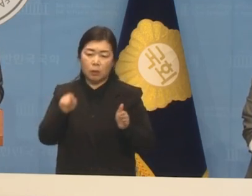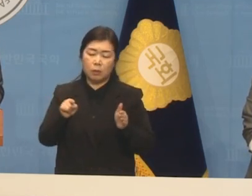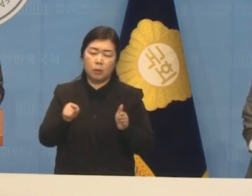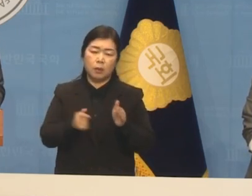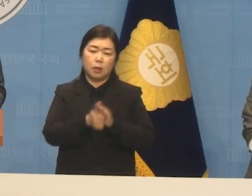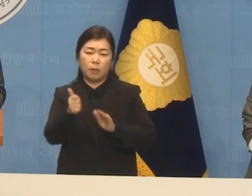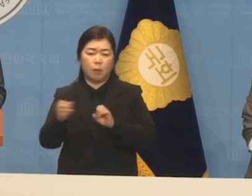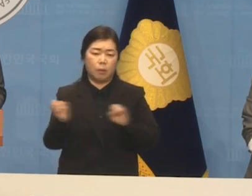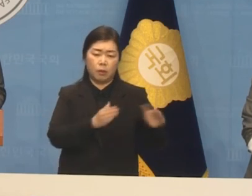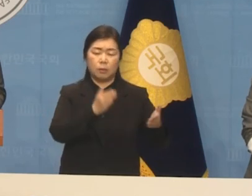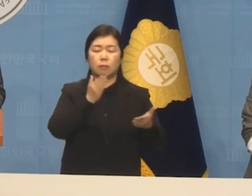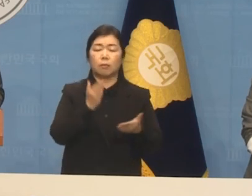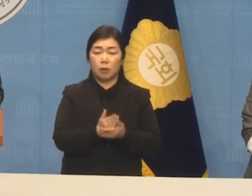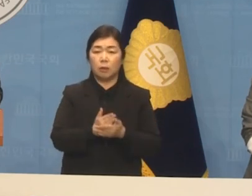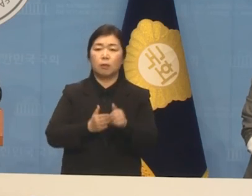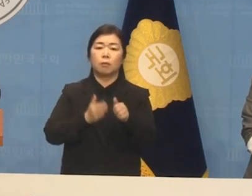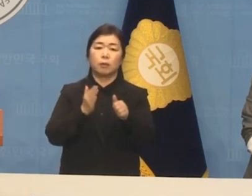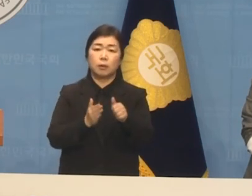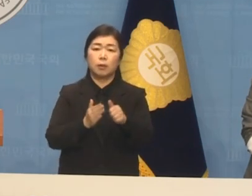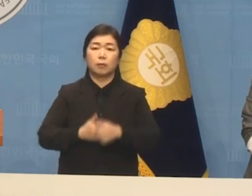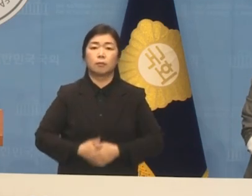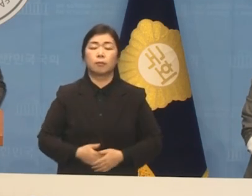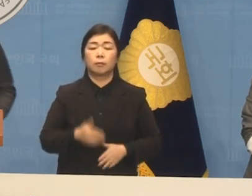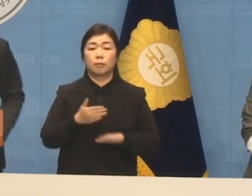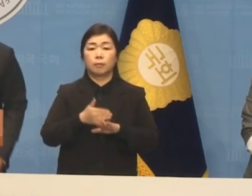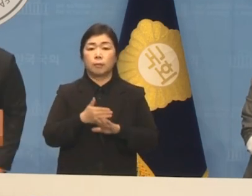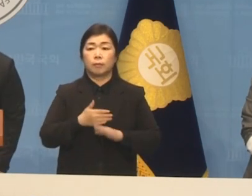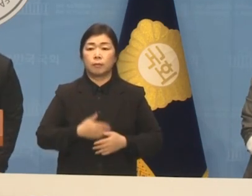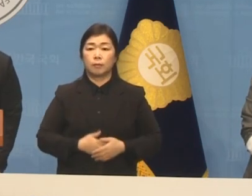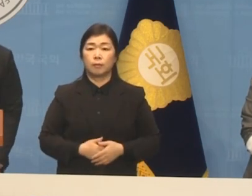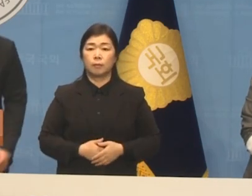버리지 말아주시길 간곡히 부탁드립니다. 감사합니다.